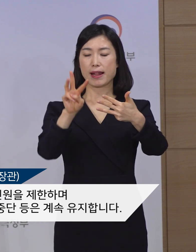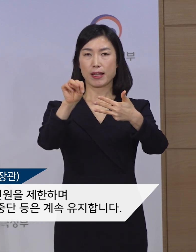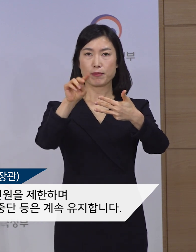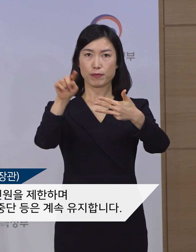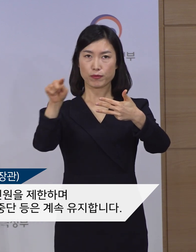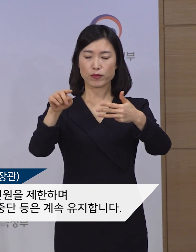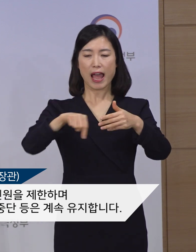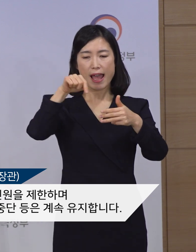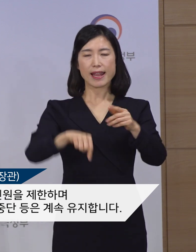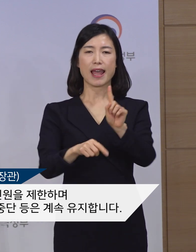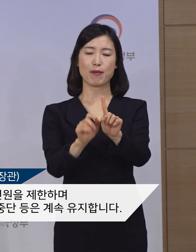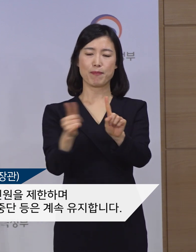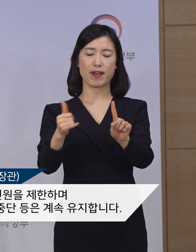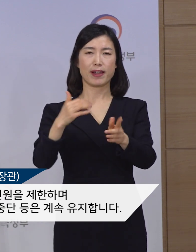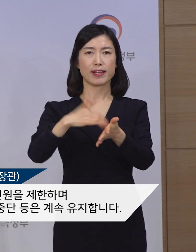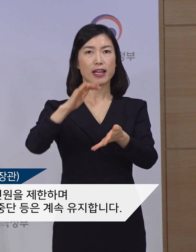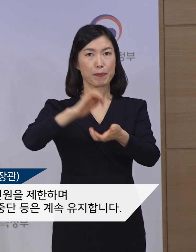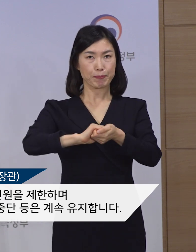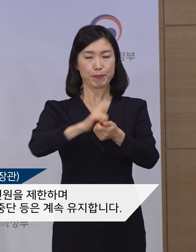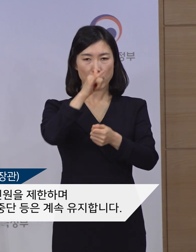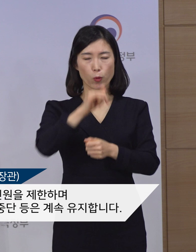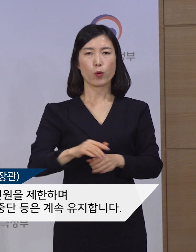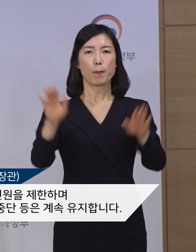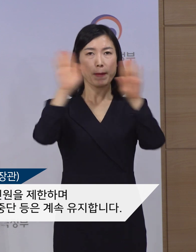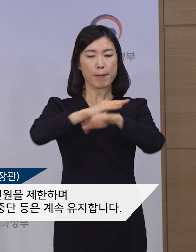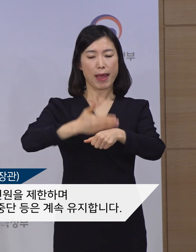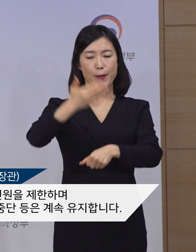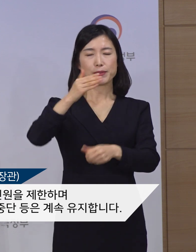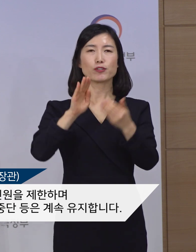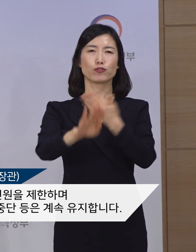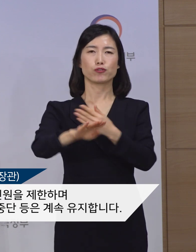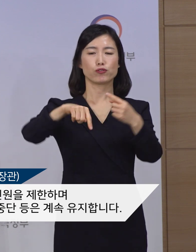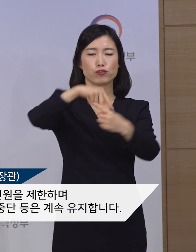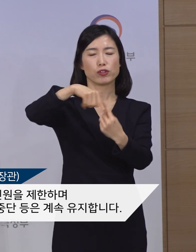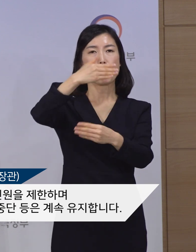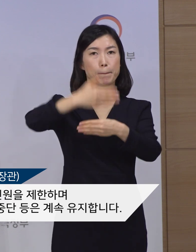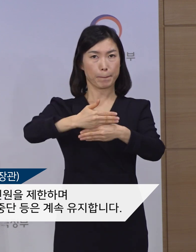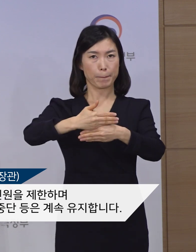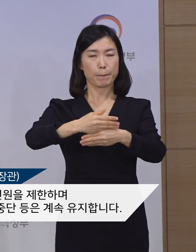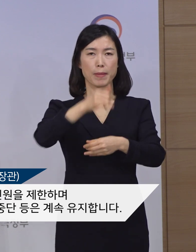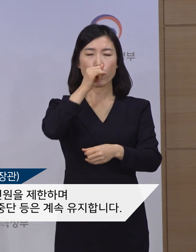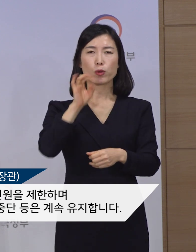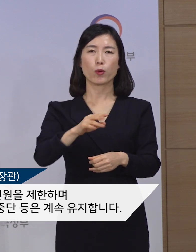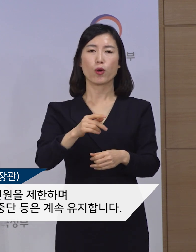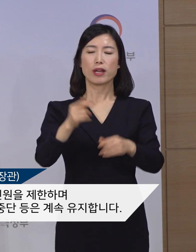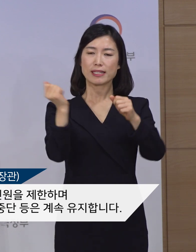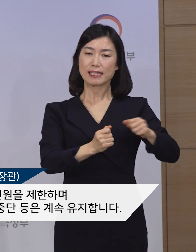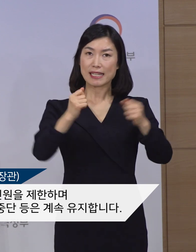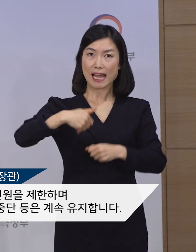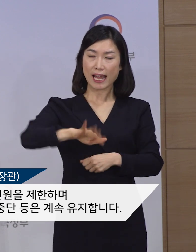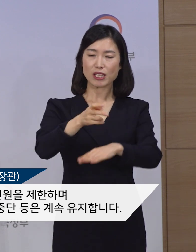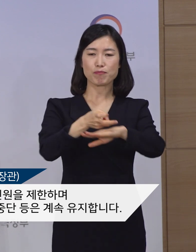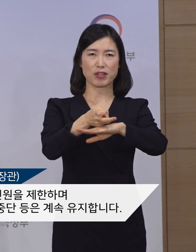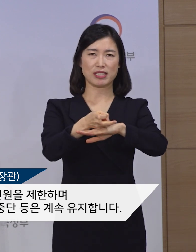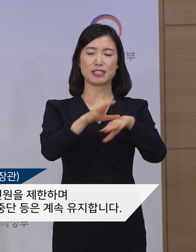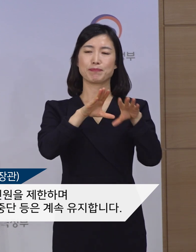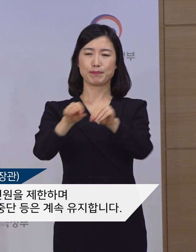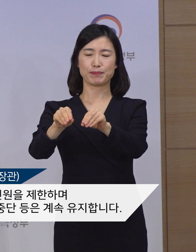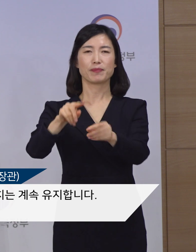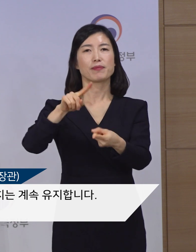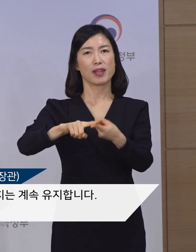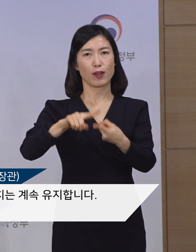인원을 제한하며 오후 9시 이후 운영 중단, 그리고 셔틀버스 운행 중단 등은 계속